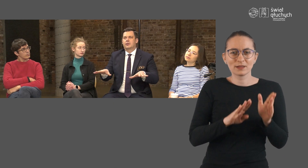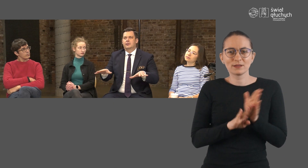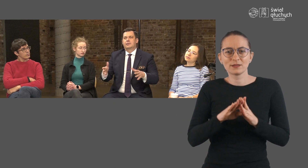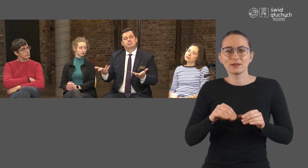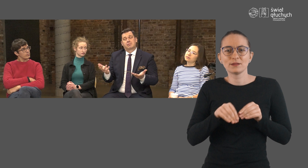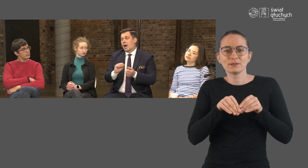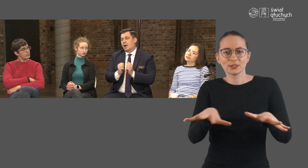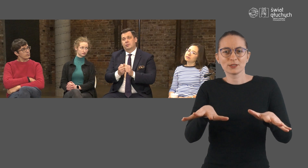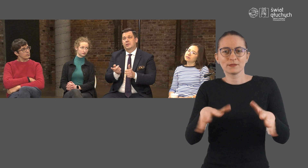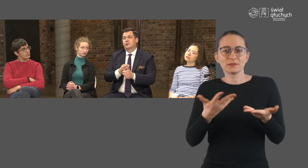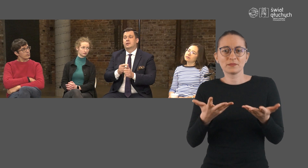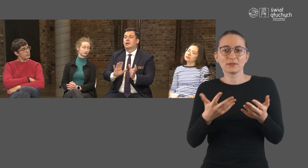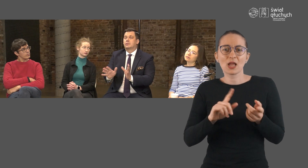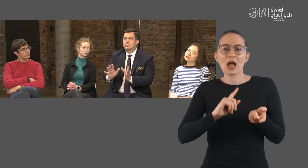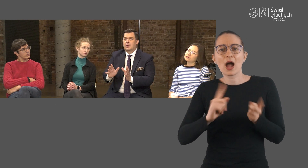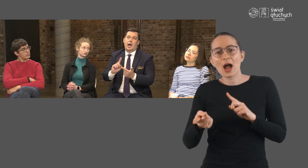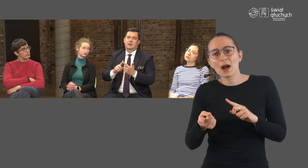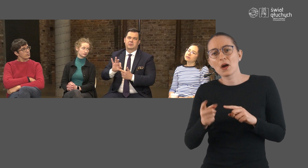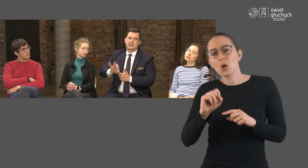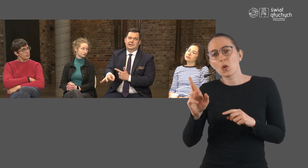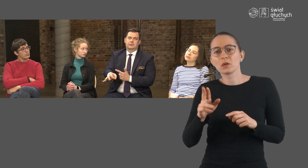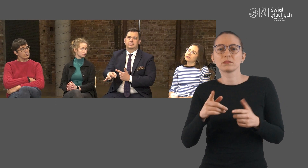masowej szkole albo będzie